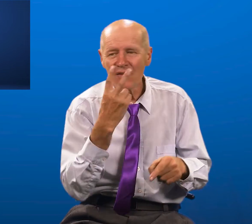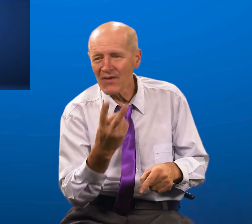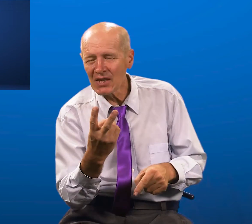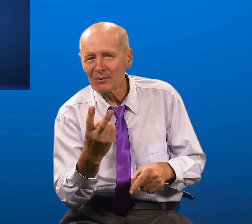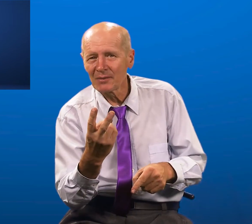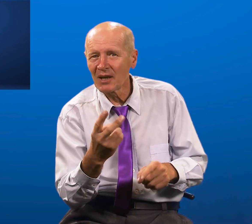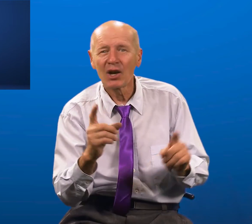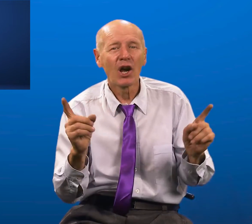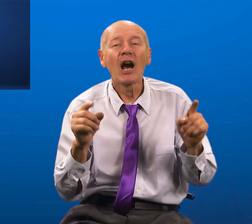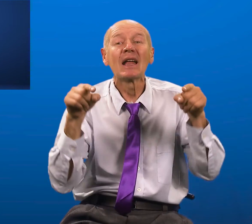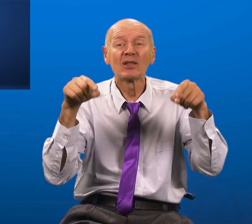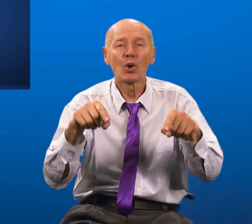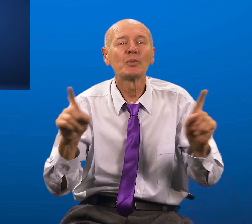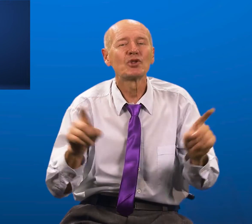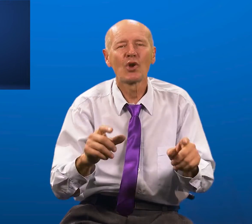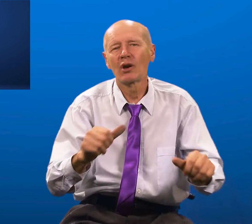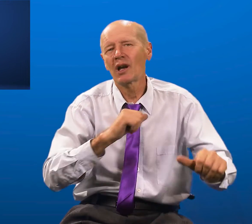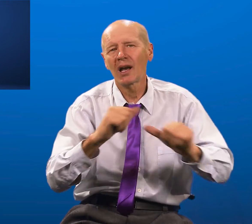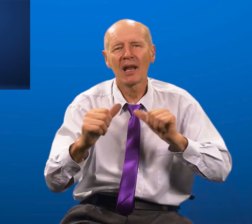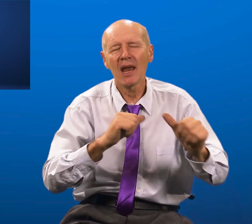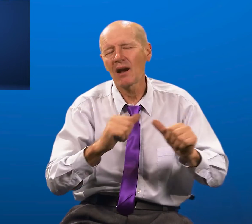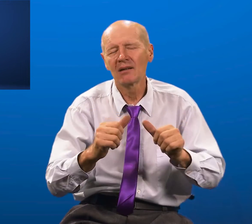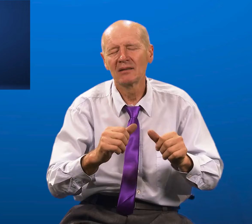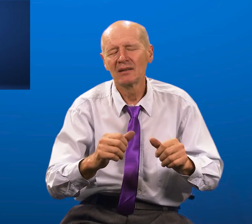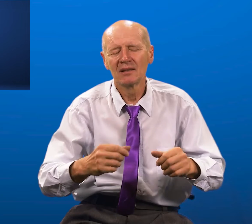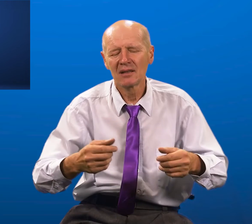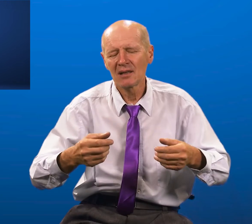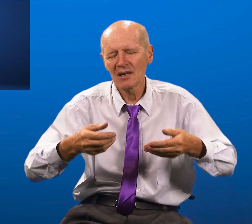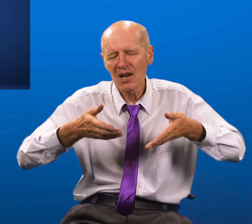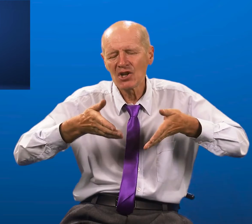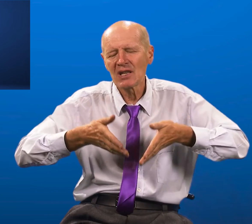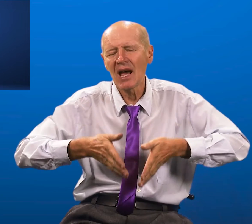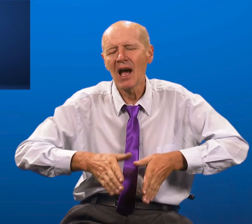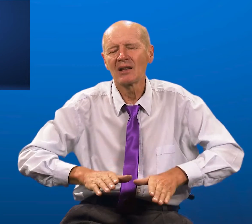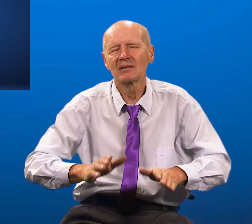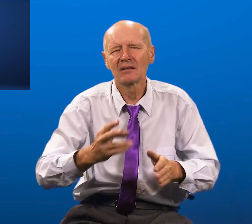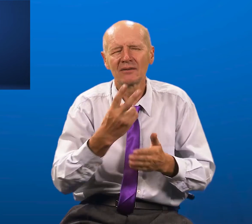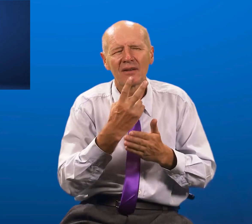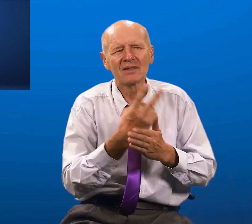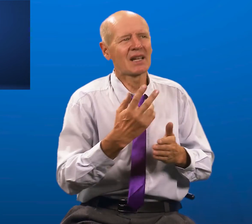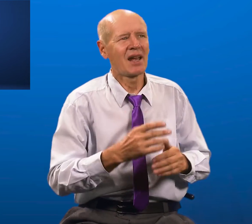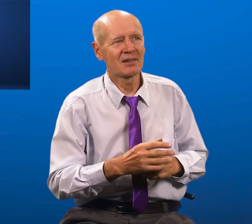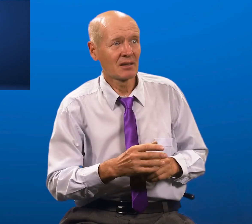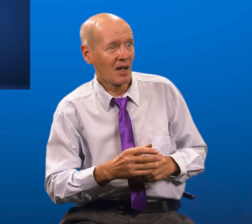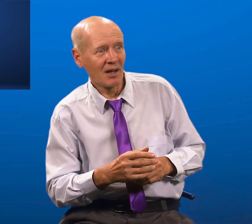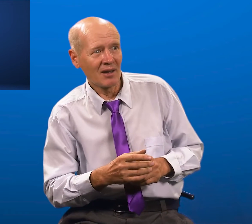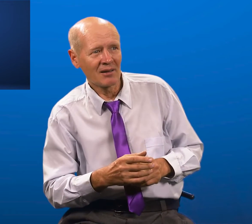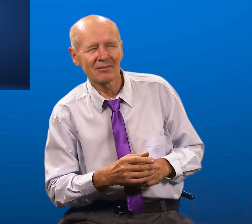видим о том, что грех зарождается во взгляде. Прочитаем с